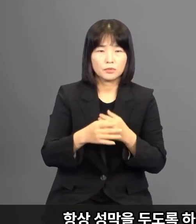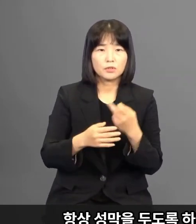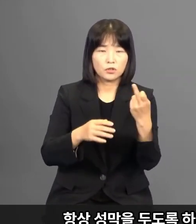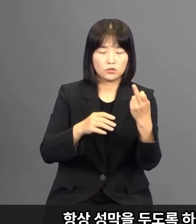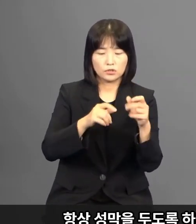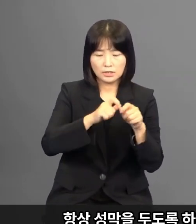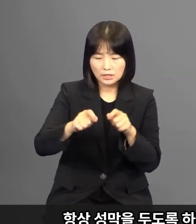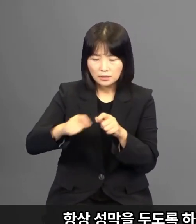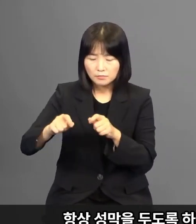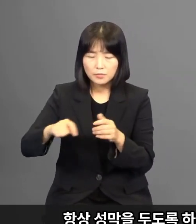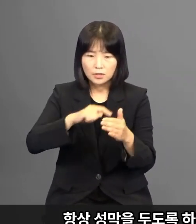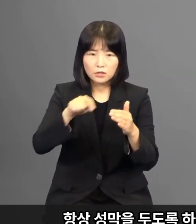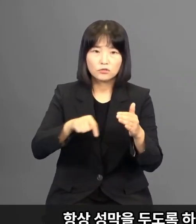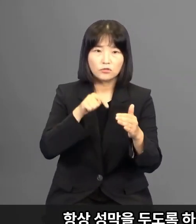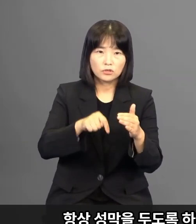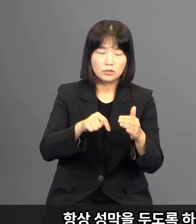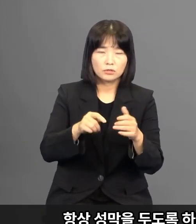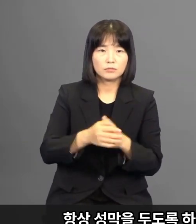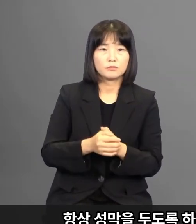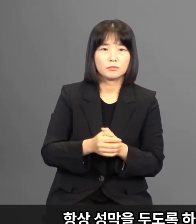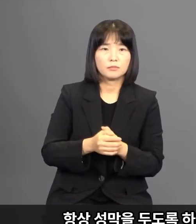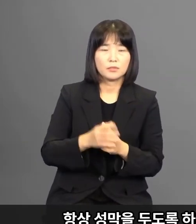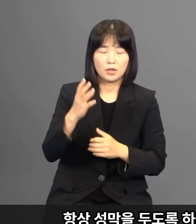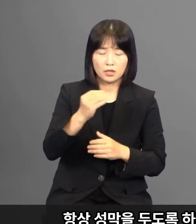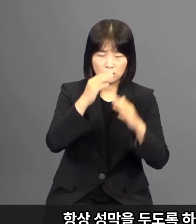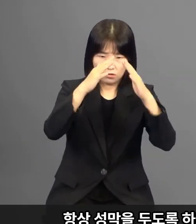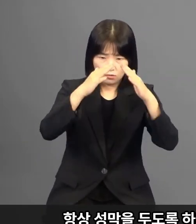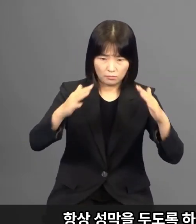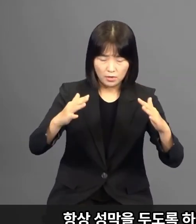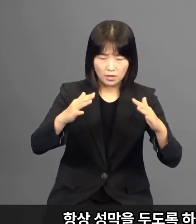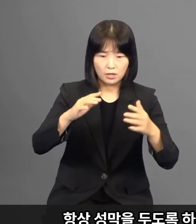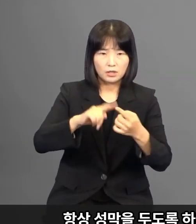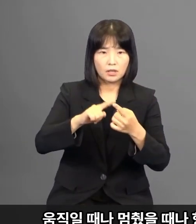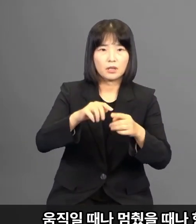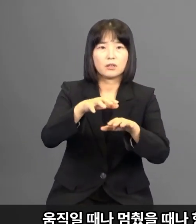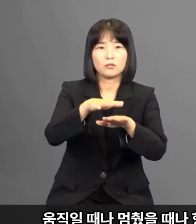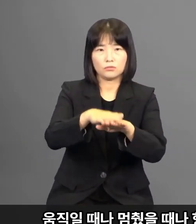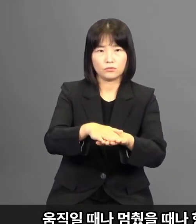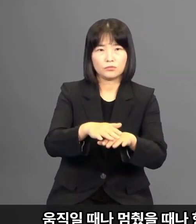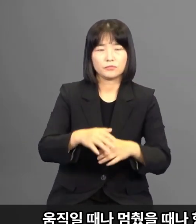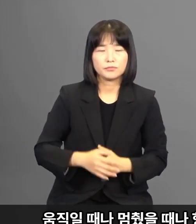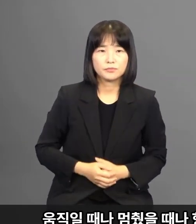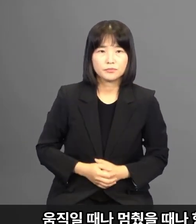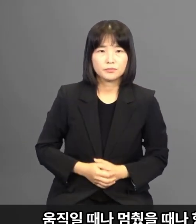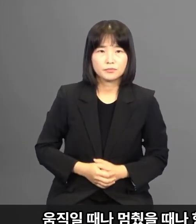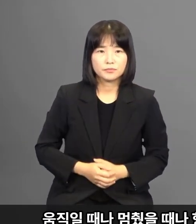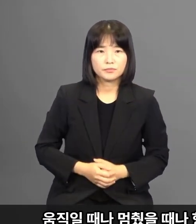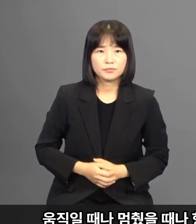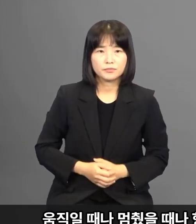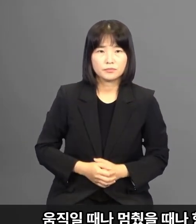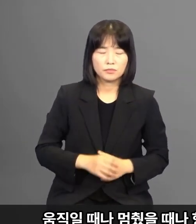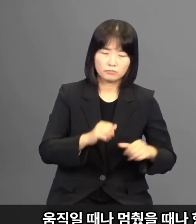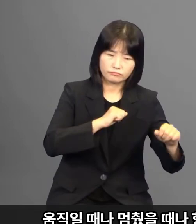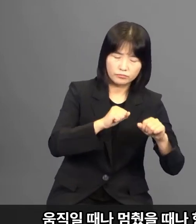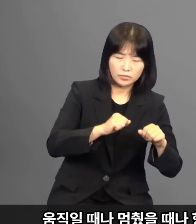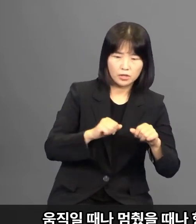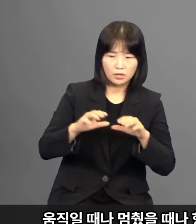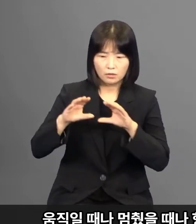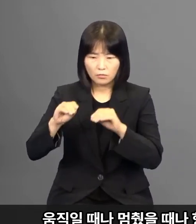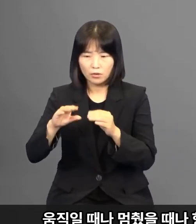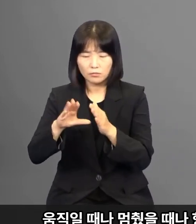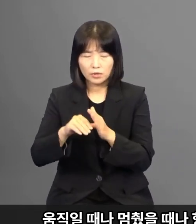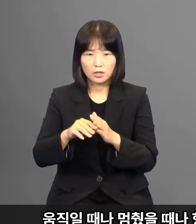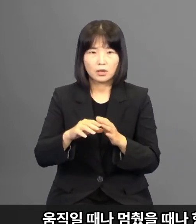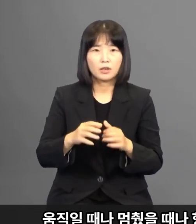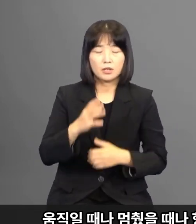항상 성막을 두도록 하나님은 의도적으로 배치하셨습니다. 움직일 때나 멈춰 있을 때나 항상